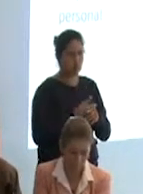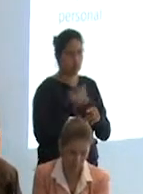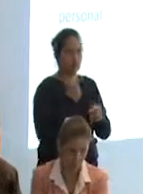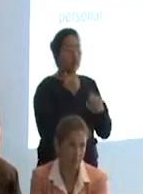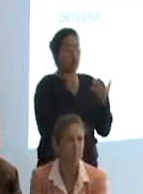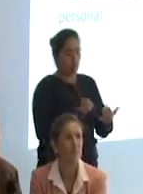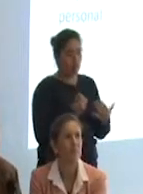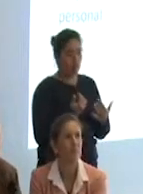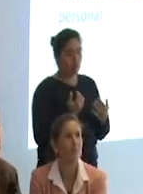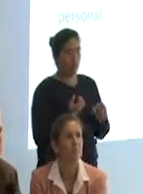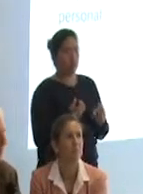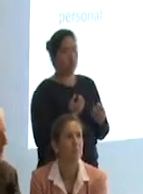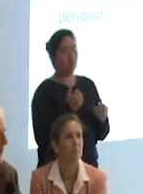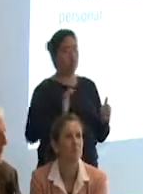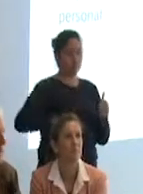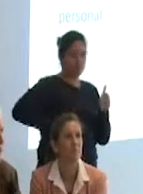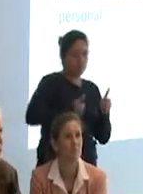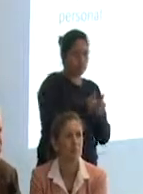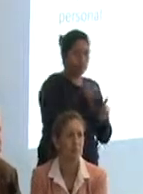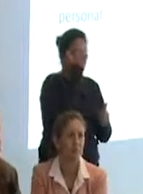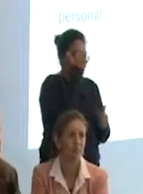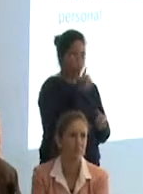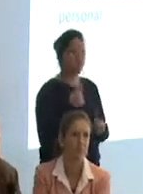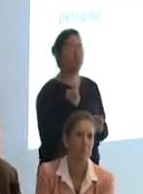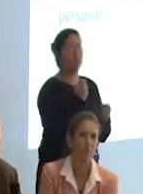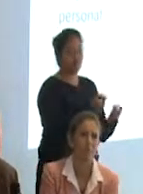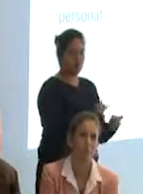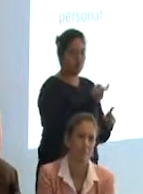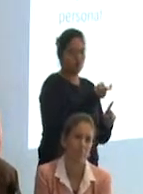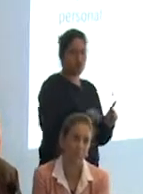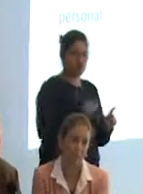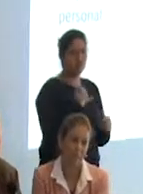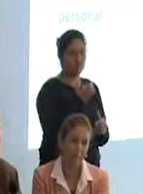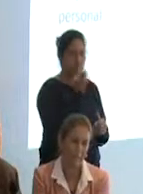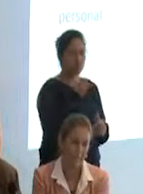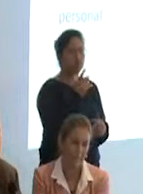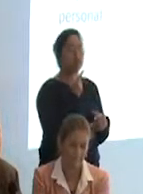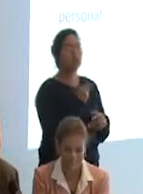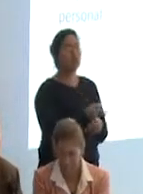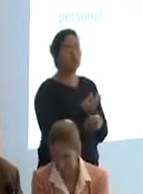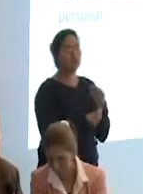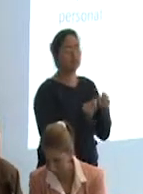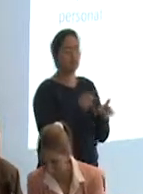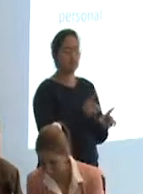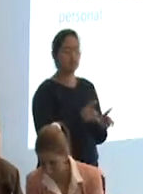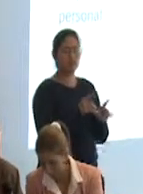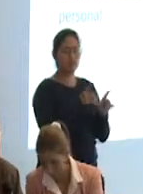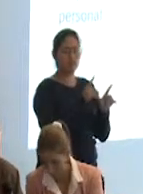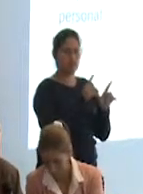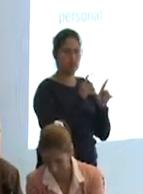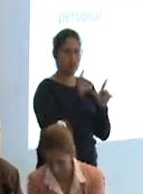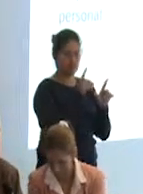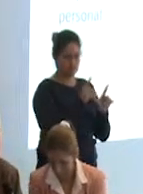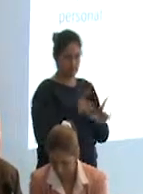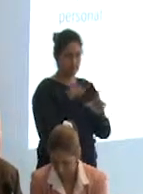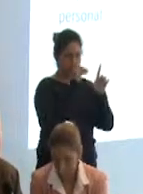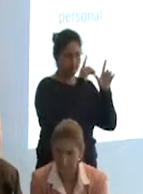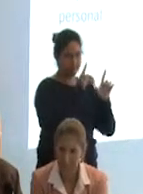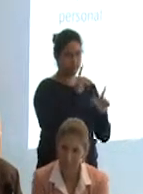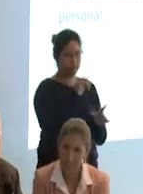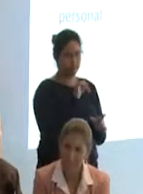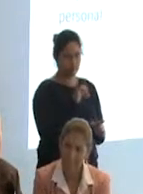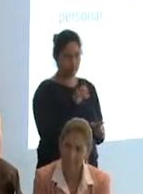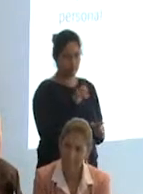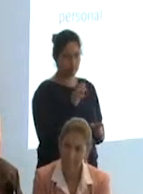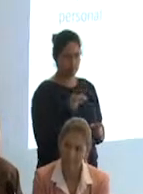ahora profesionalizaron a los auxiliares. Y se va a crear un diplomado, pero es